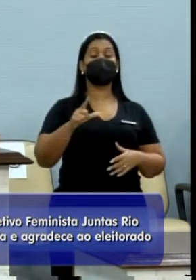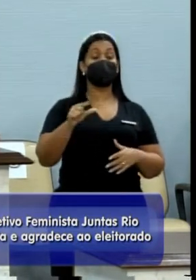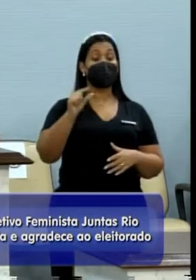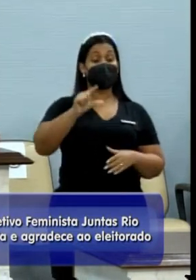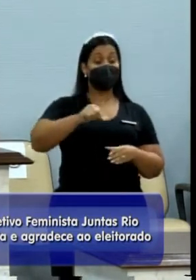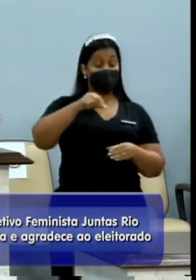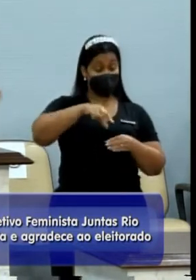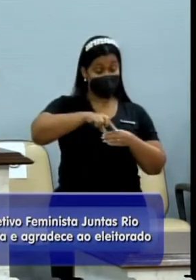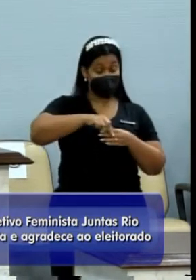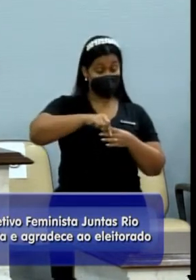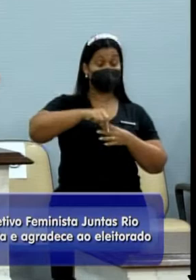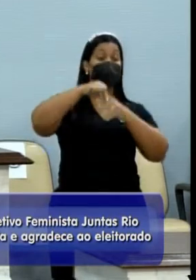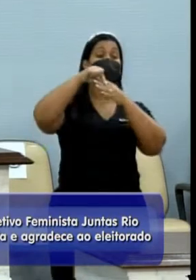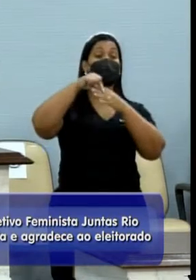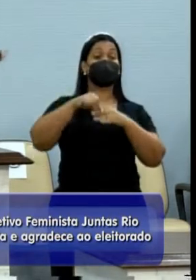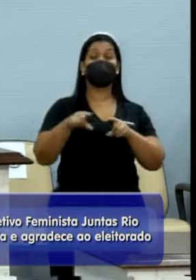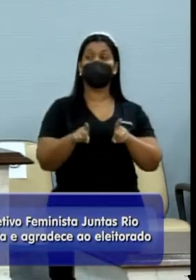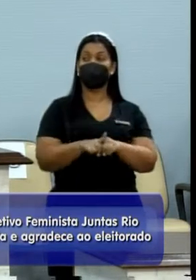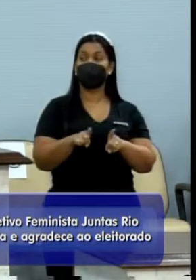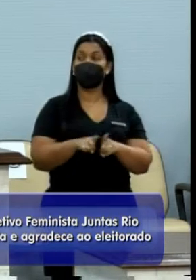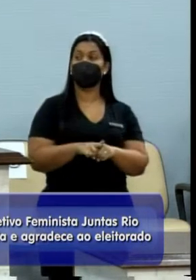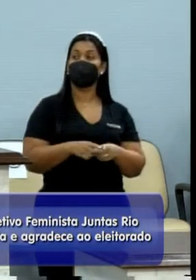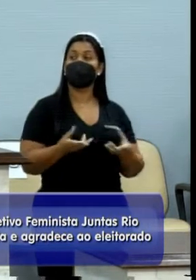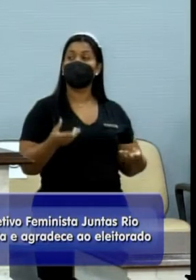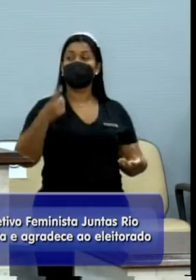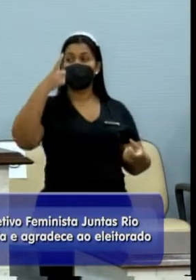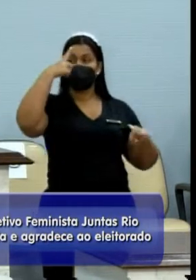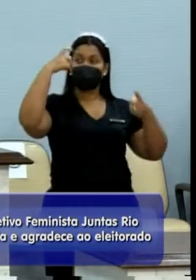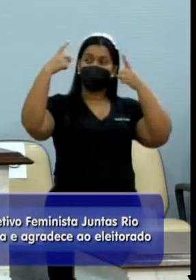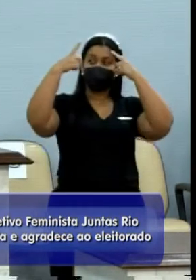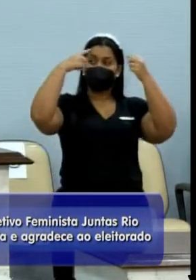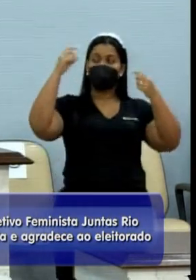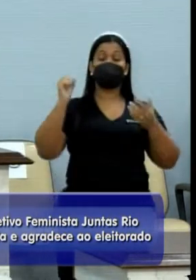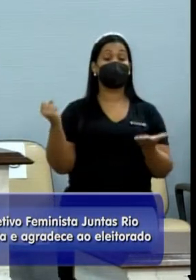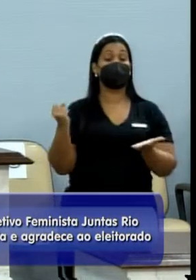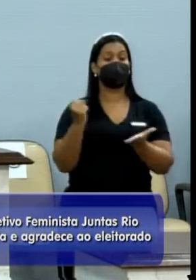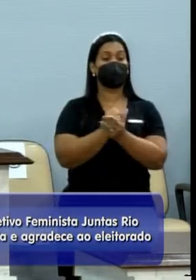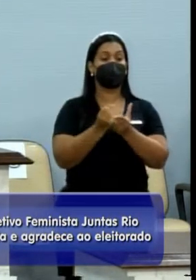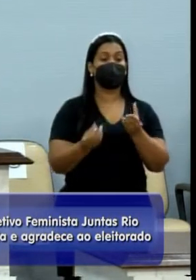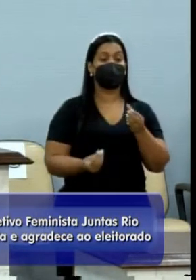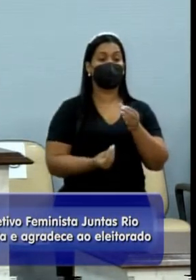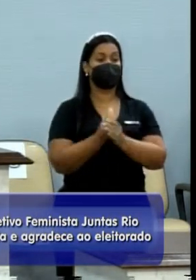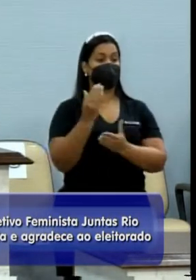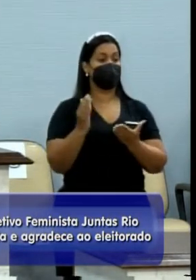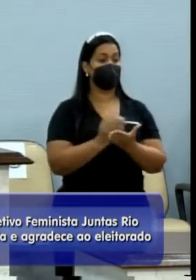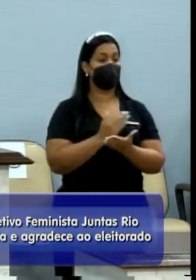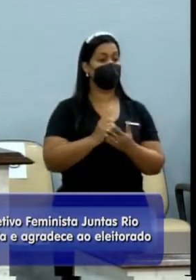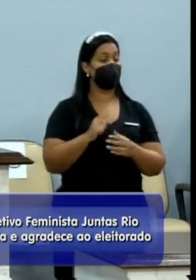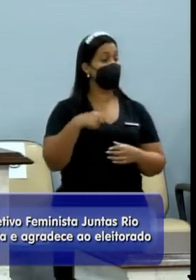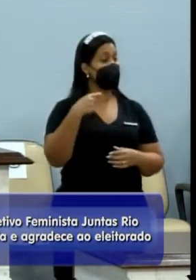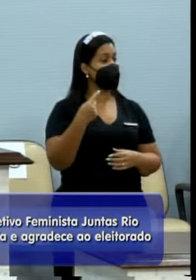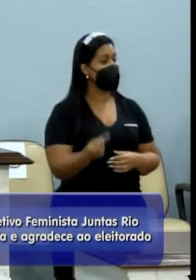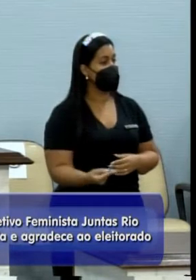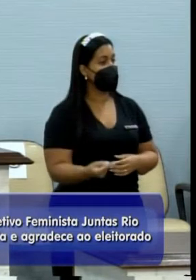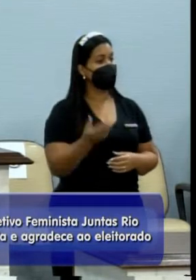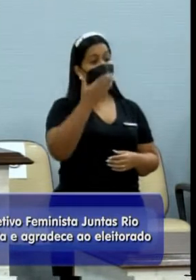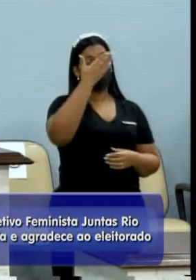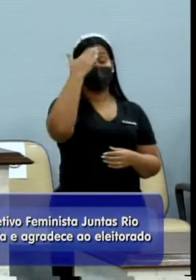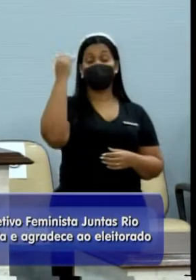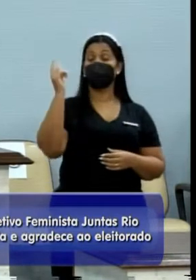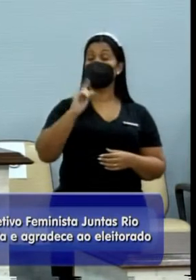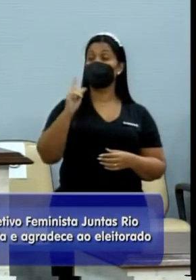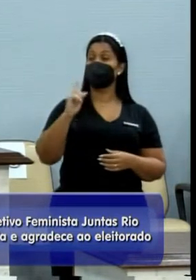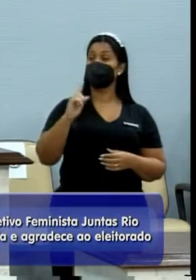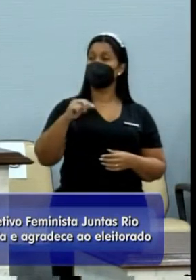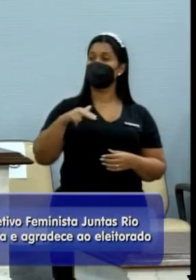democraticamente, conhecido como o pai dos pobres, criou a carteira de trabalho, não é mesmo? Mas depois, não se esqueçam